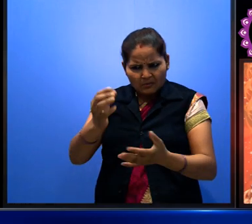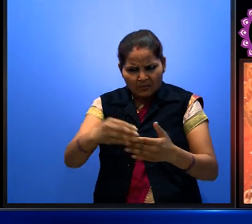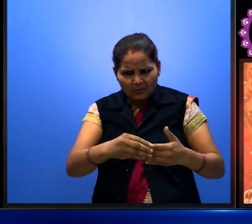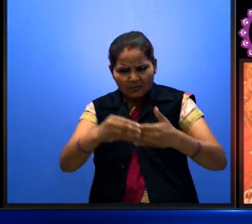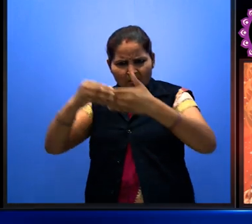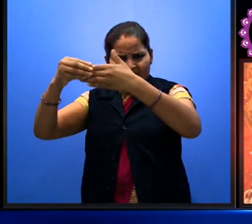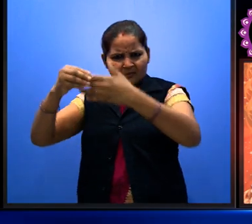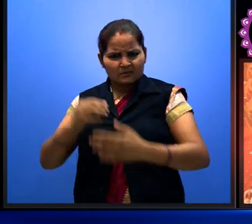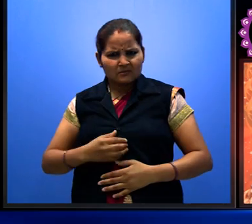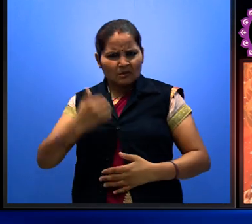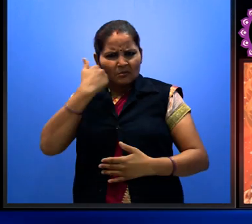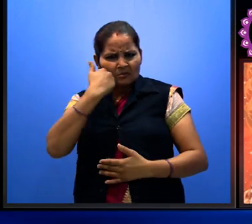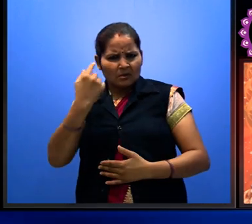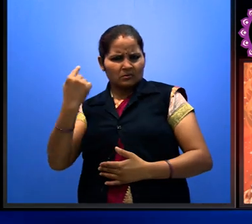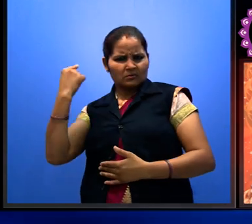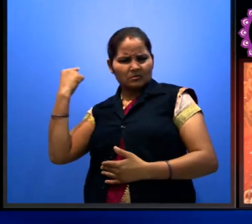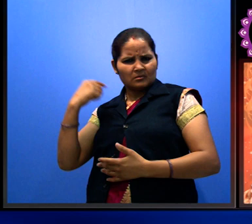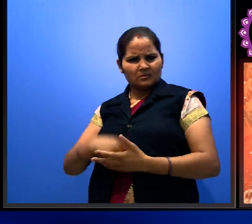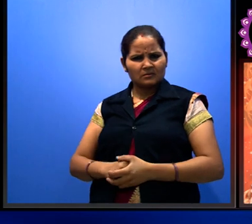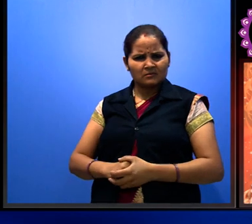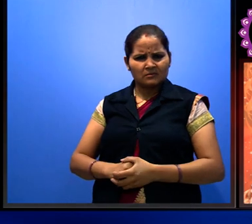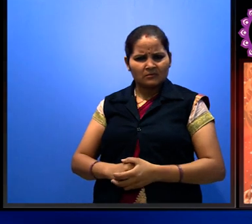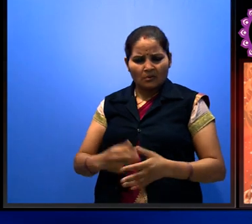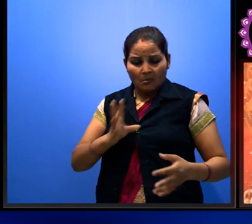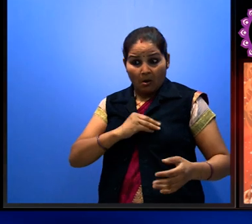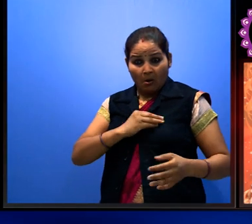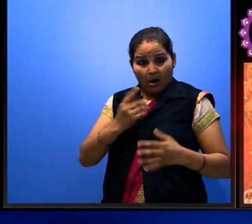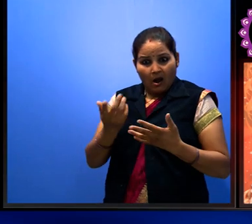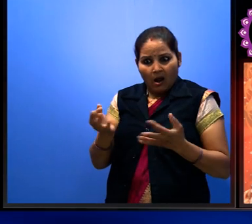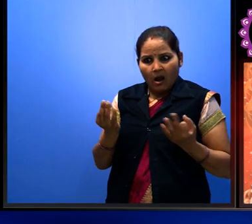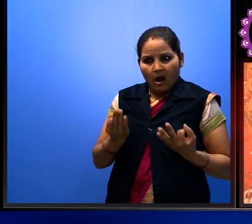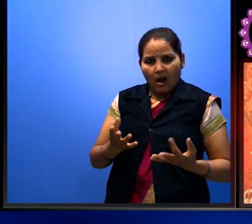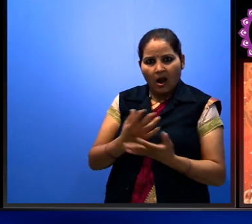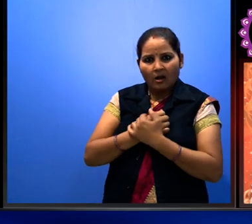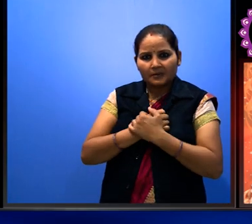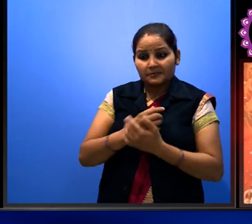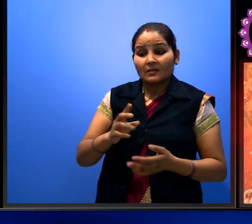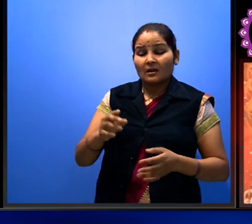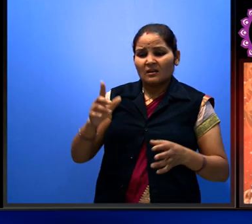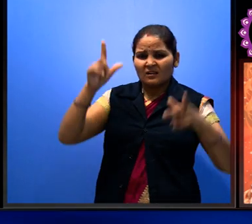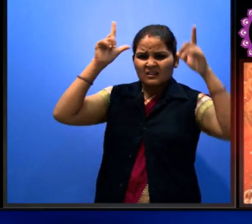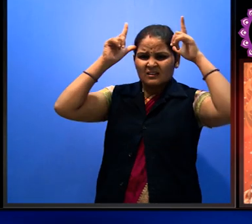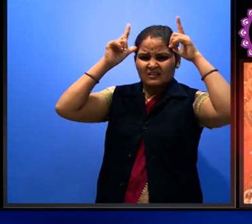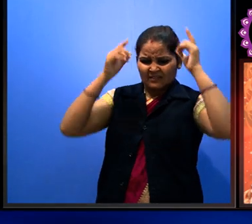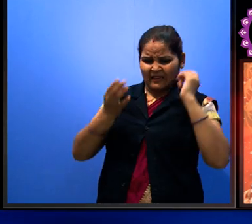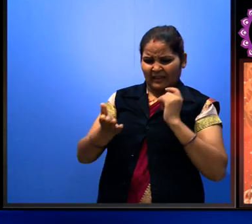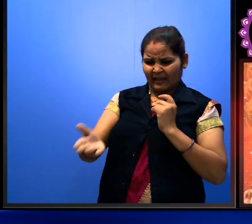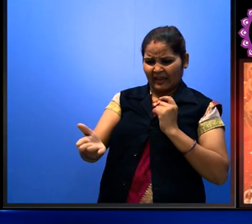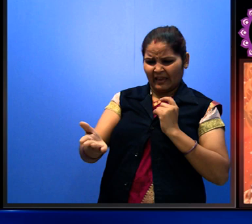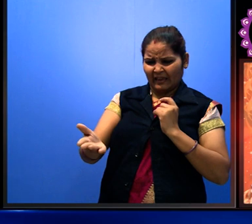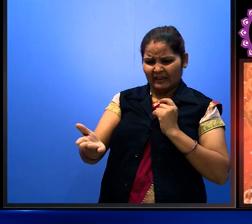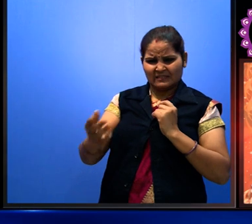आया होगा, क्योंकि बीमार तो वो है। तो घबरा करके उसने भैंसे को आवाज से